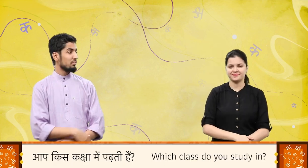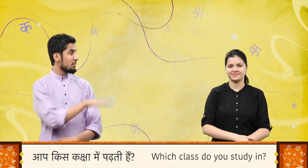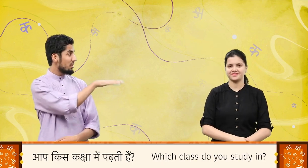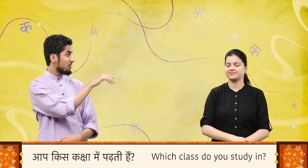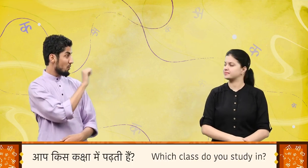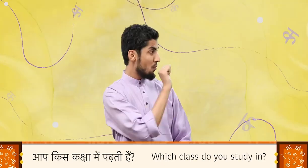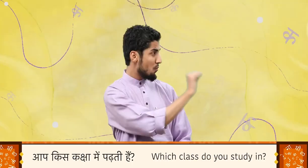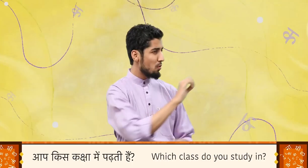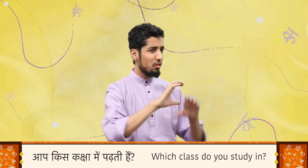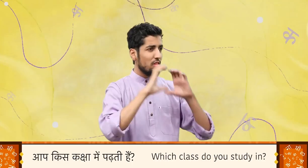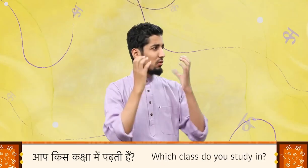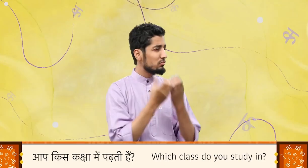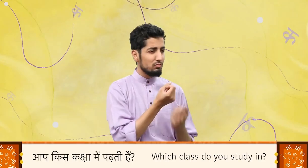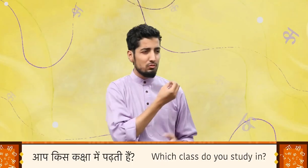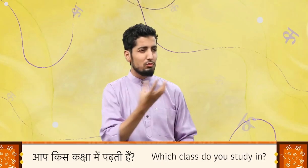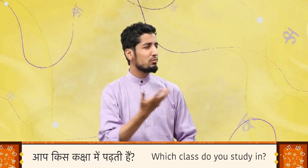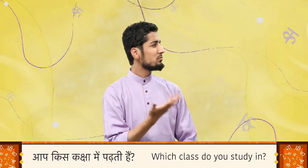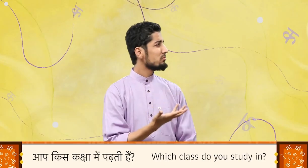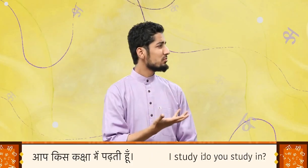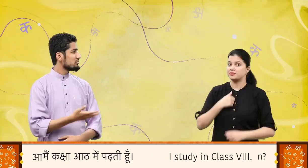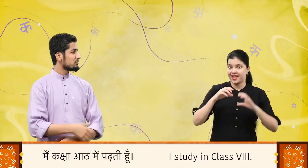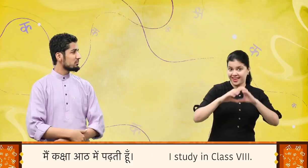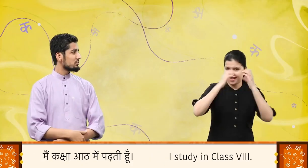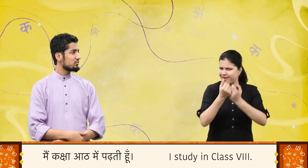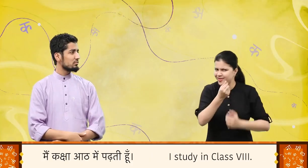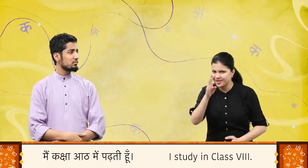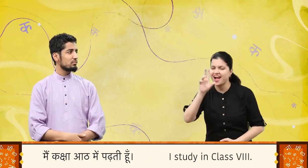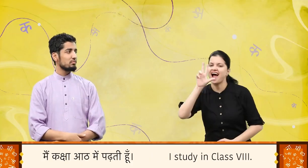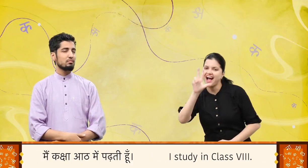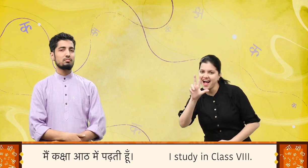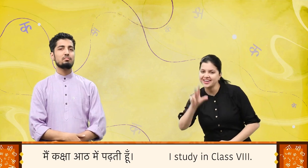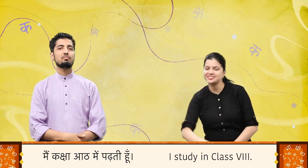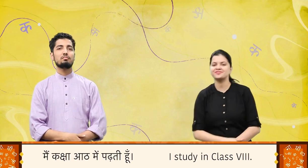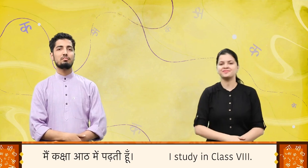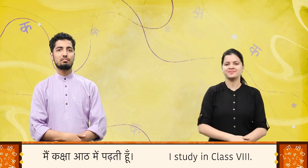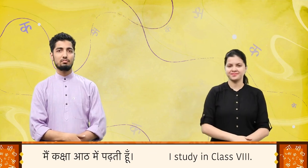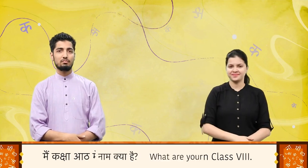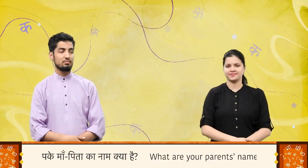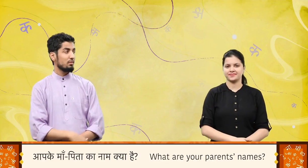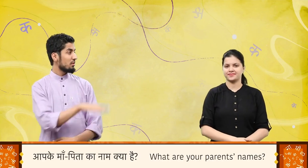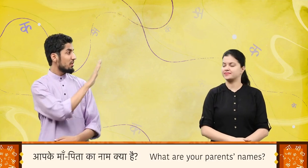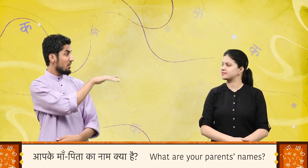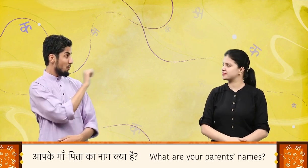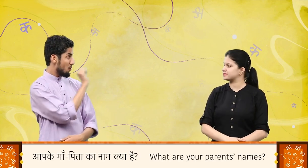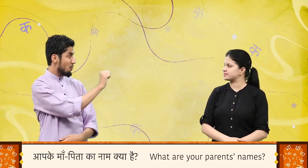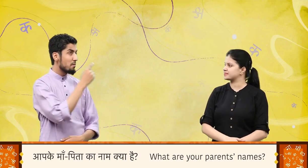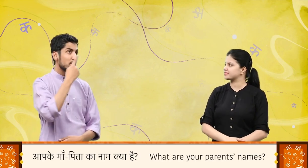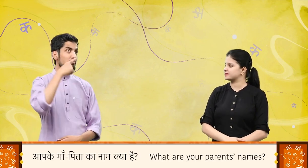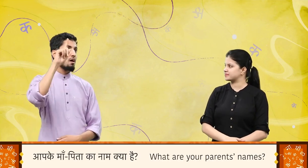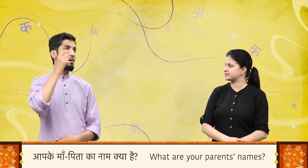आप किस कक्षा में पढ़ती है? मैं कक्षा आठ में पढ़ती हूँ आपके मा पिता का